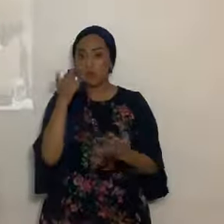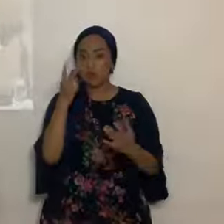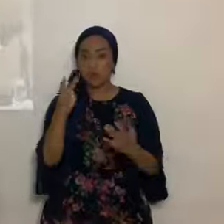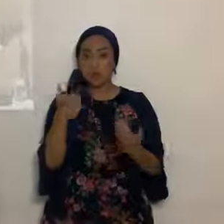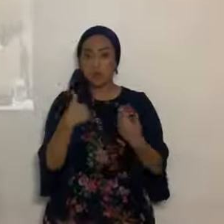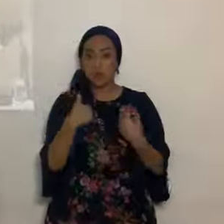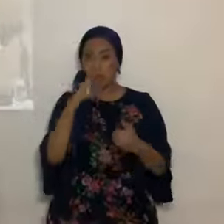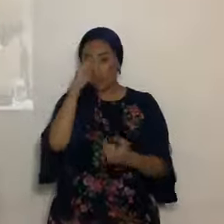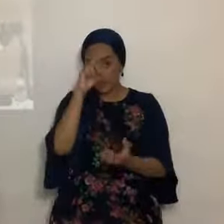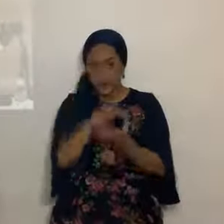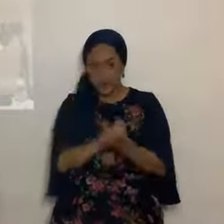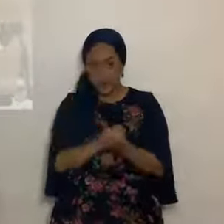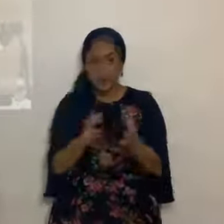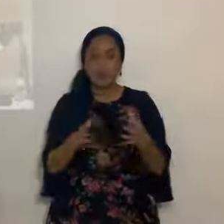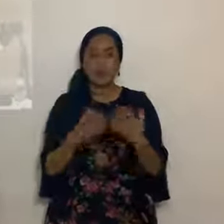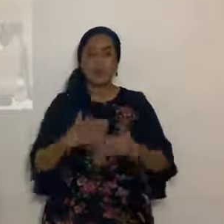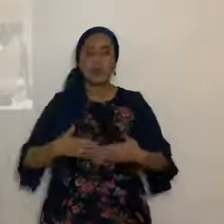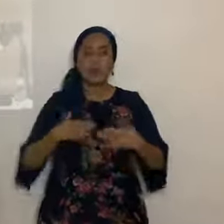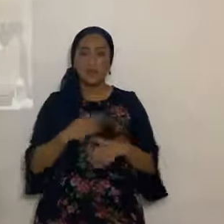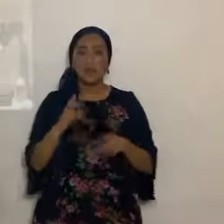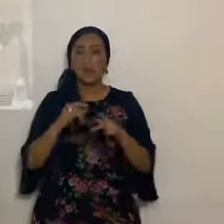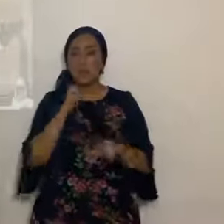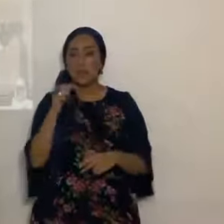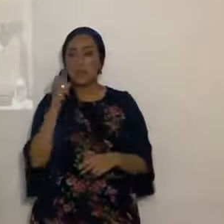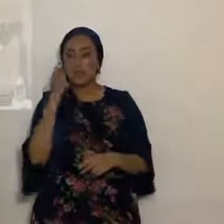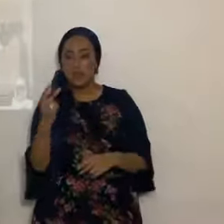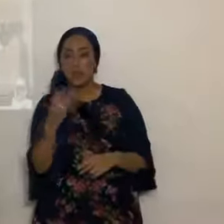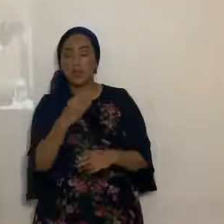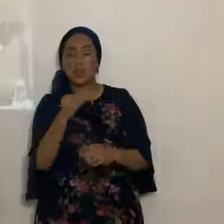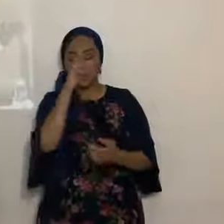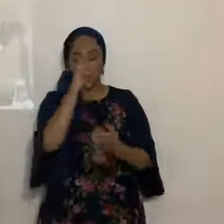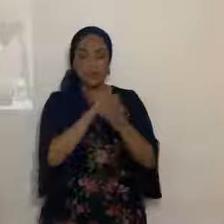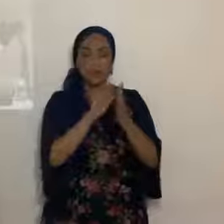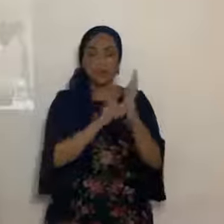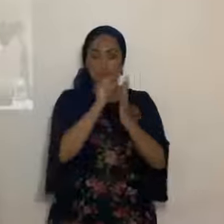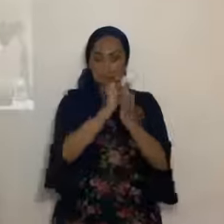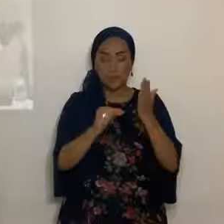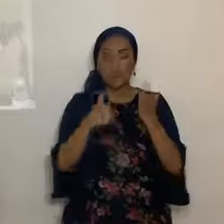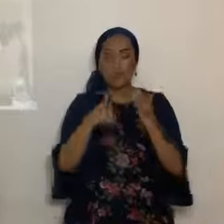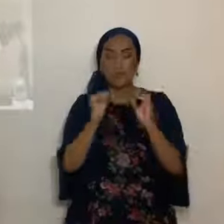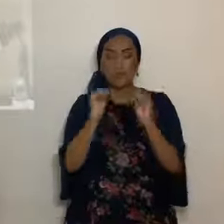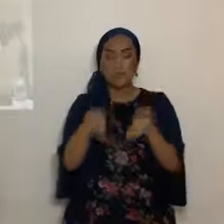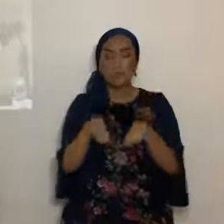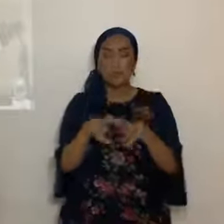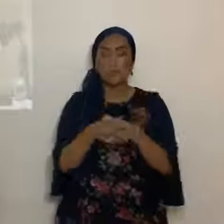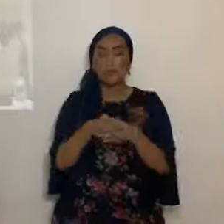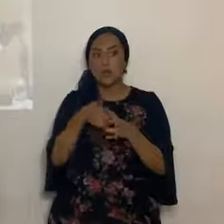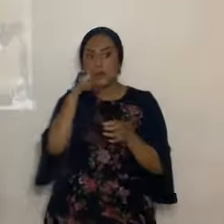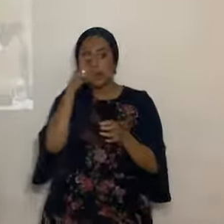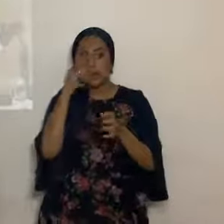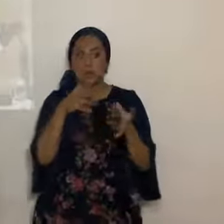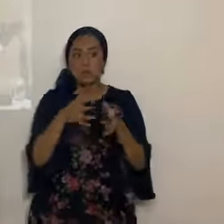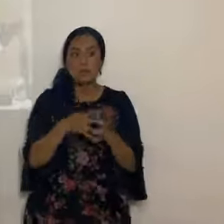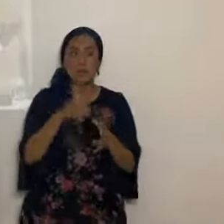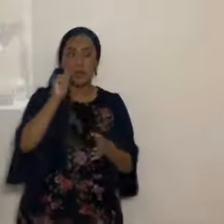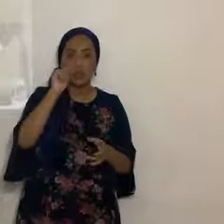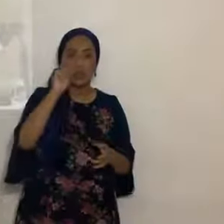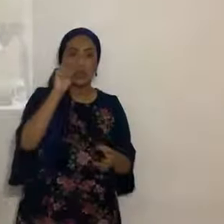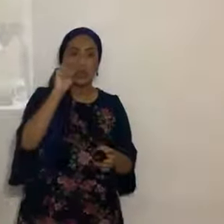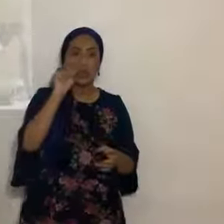Tomás, creíste. Muy dichosos los que no vieron y creyeron. Esta cita la puse en cuestión de que